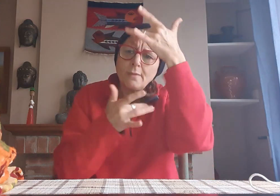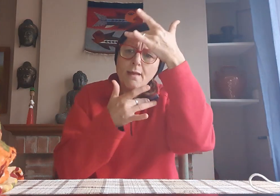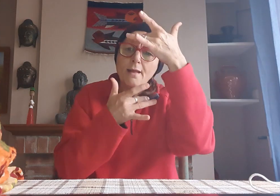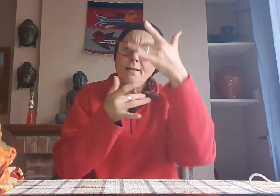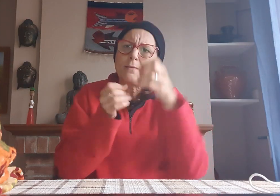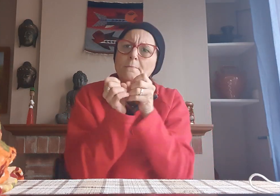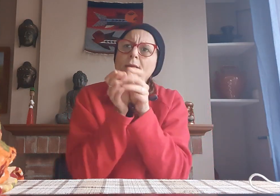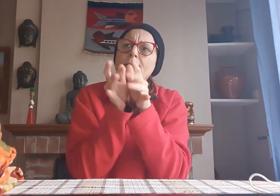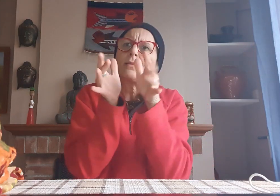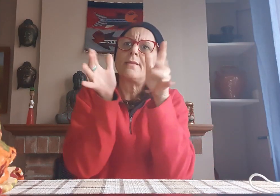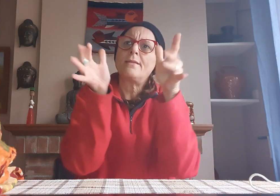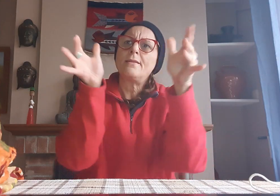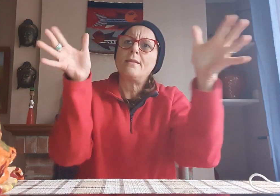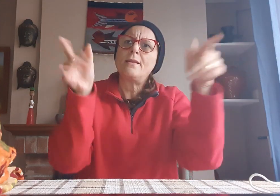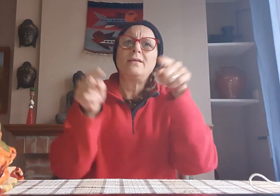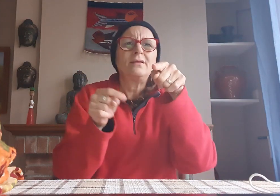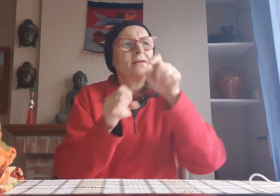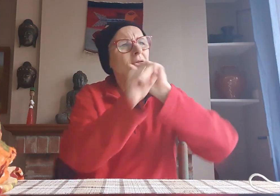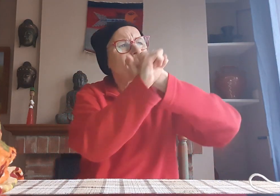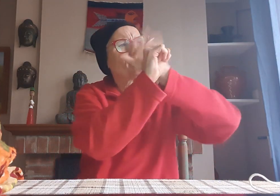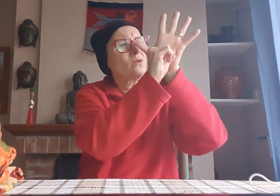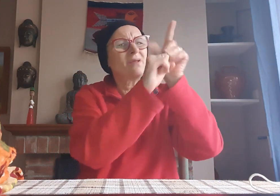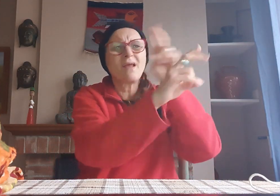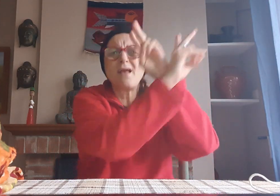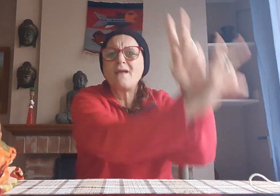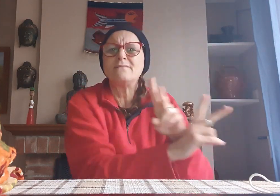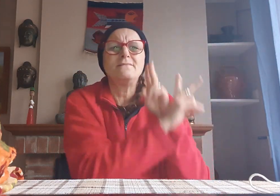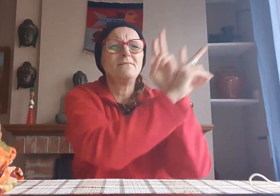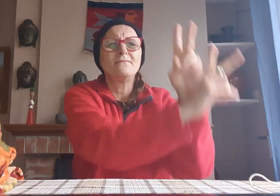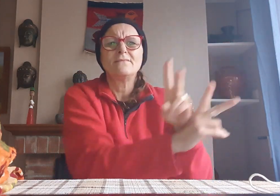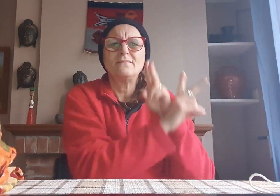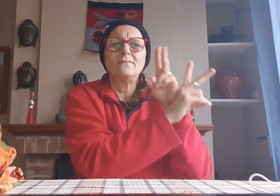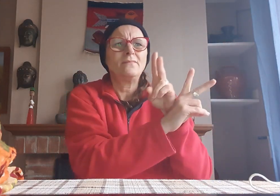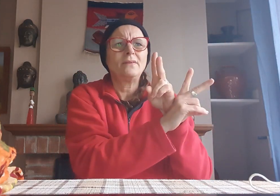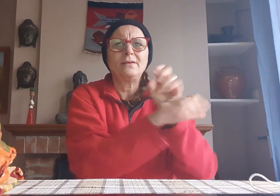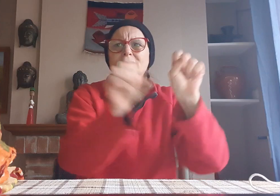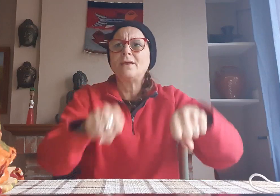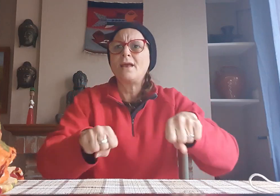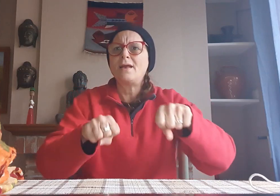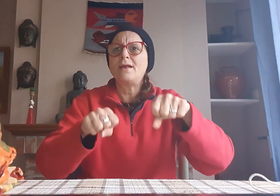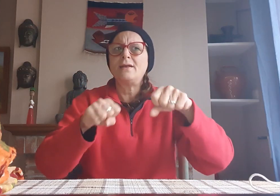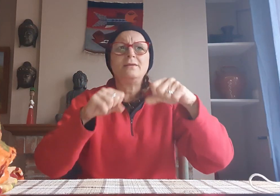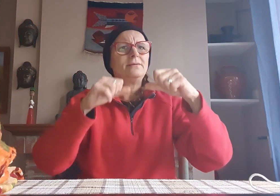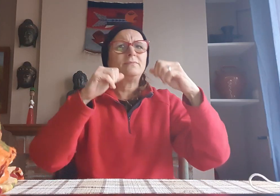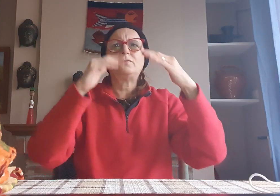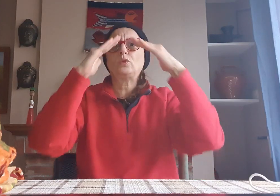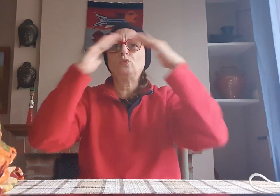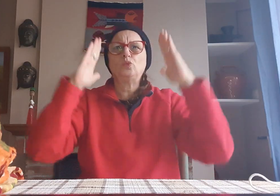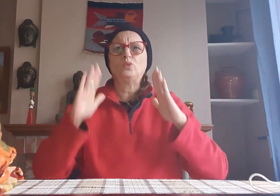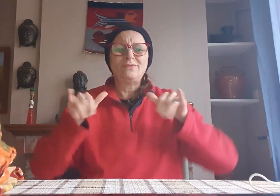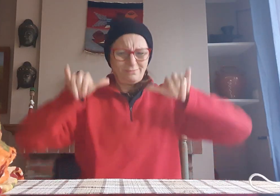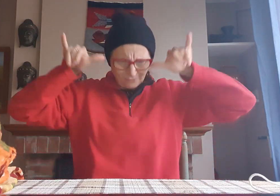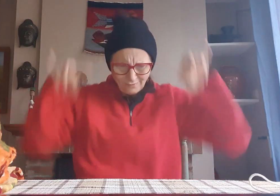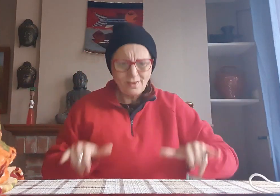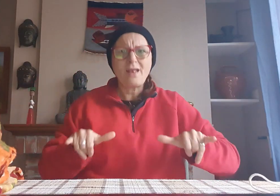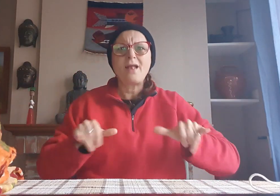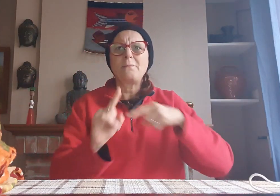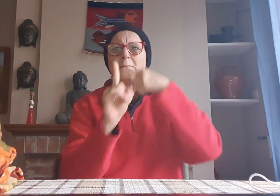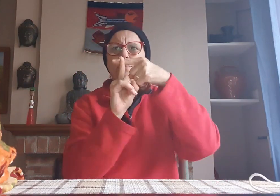Buenos días, me alegra mucho de verte. Igualmente. No tengo ni idea por qué Jennifer quiere vernos hoy. Es decir, hemos venido mucho por aquí últimamente y de